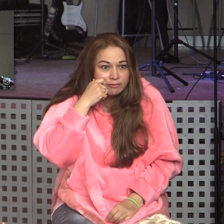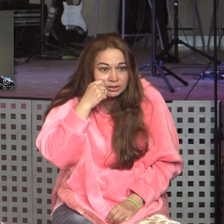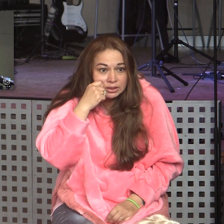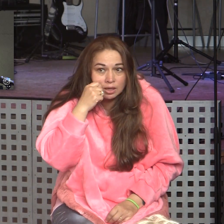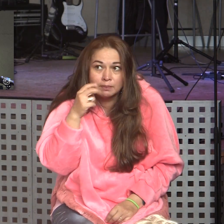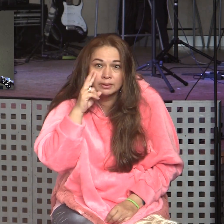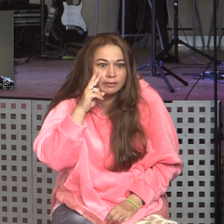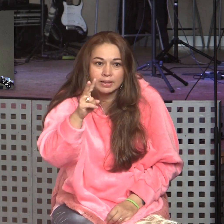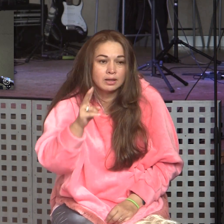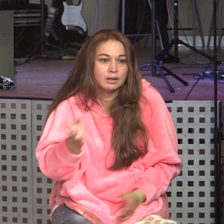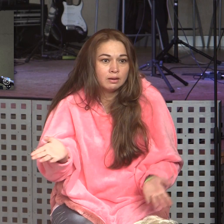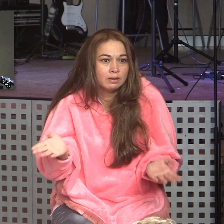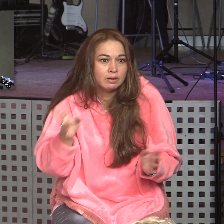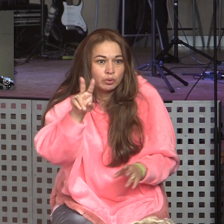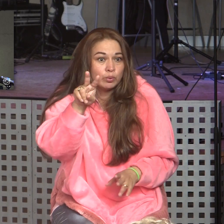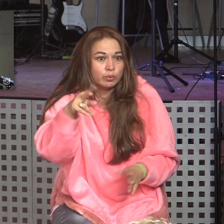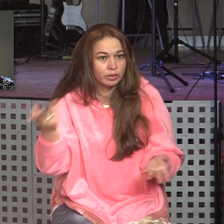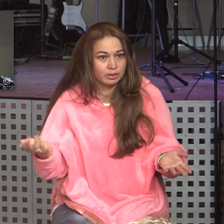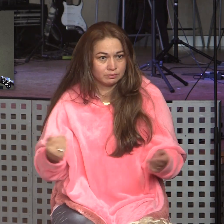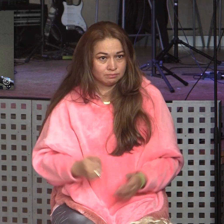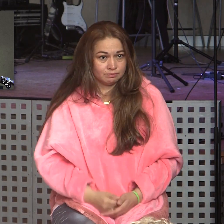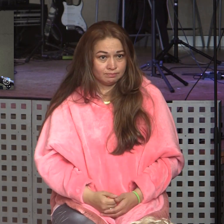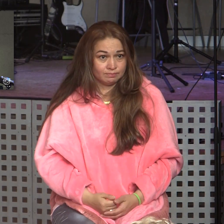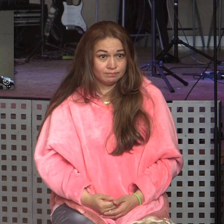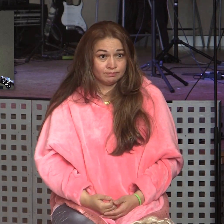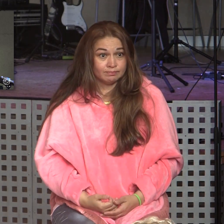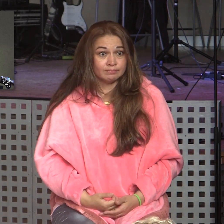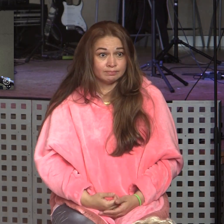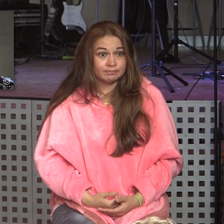Entonces, ¿cómo se sostiene este hombre?